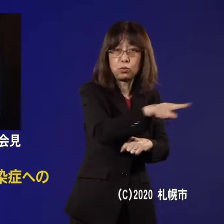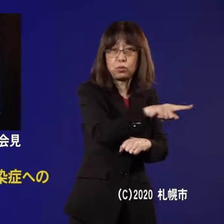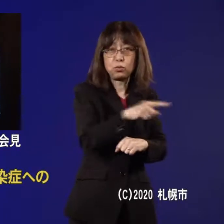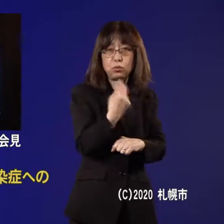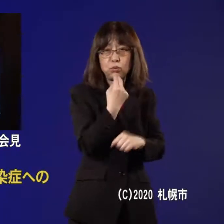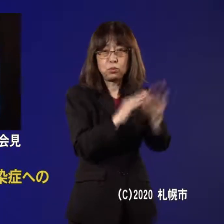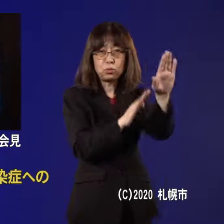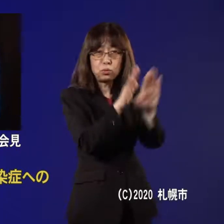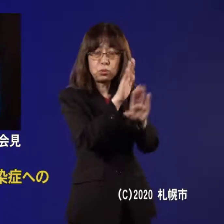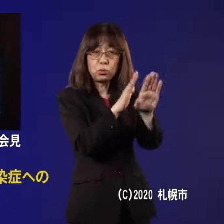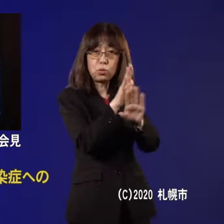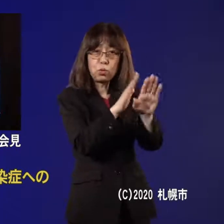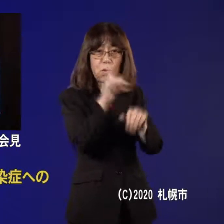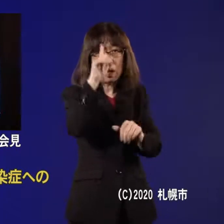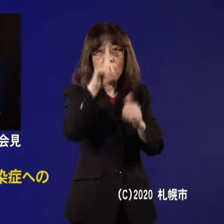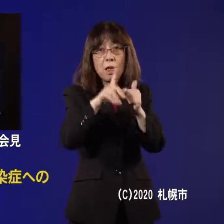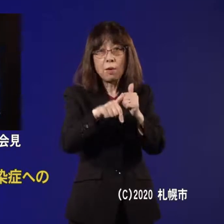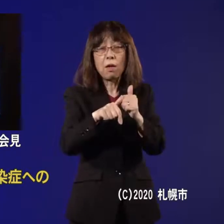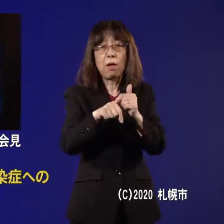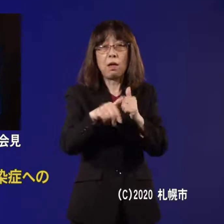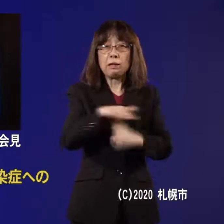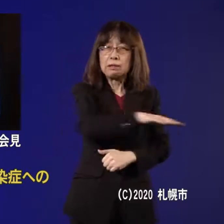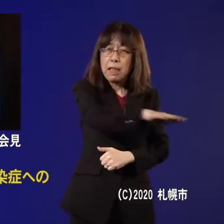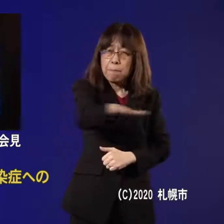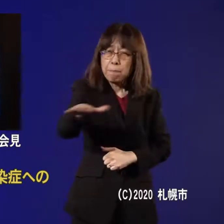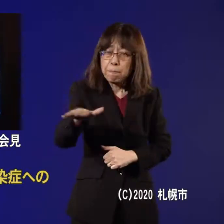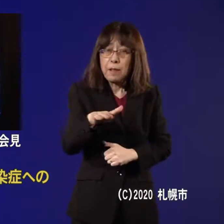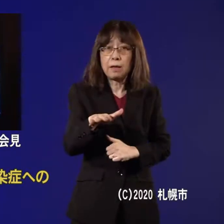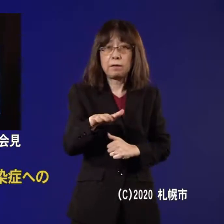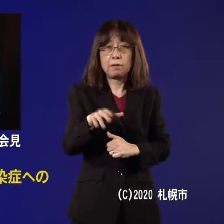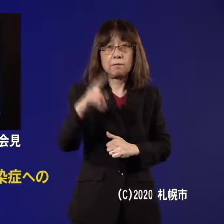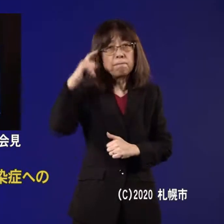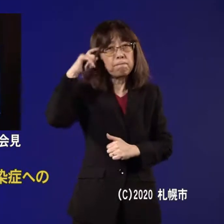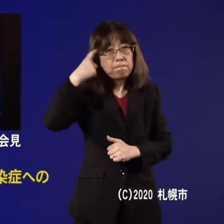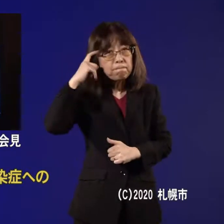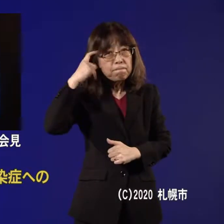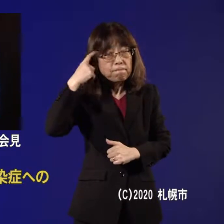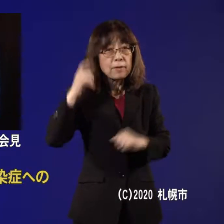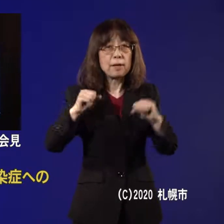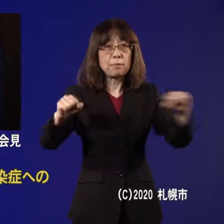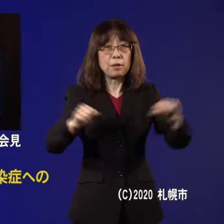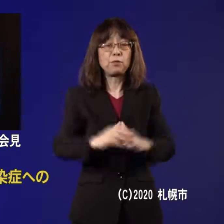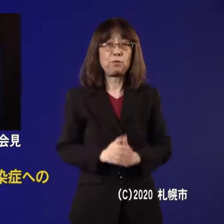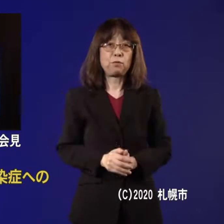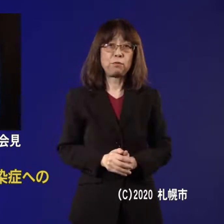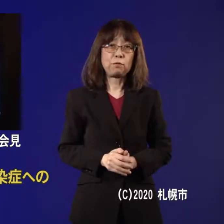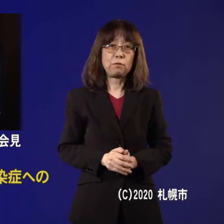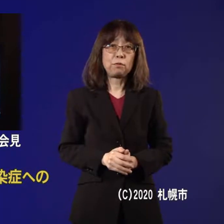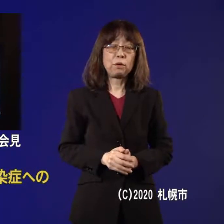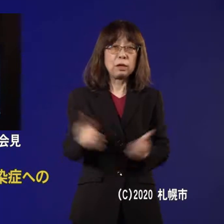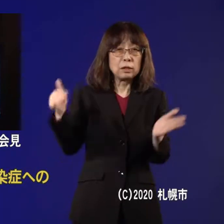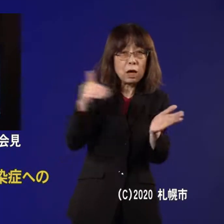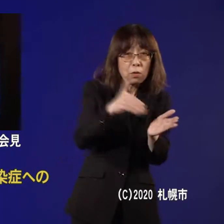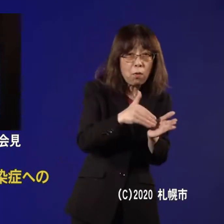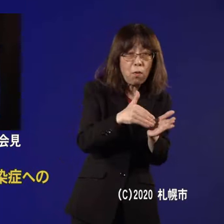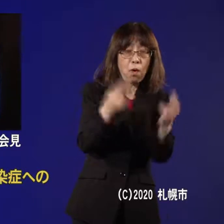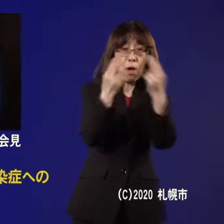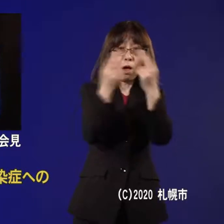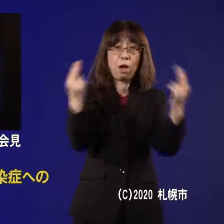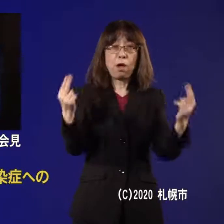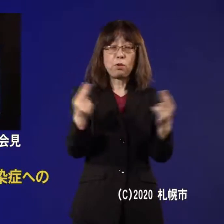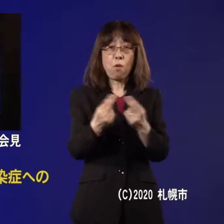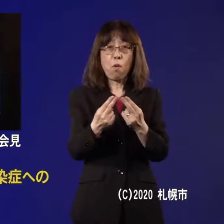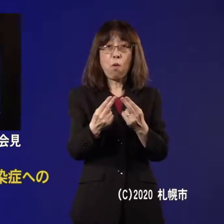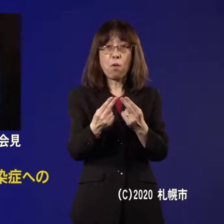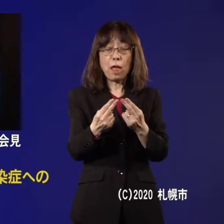ときに、全体をもって、やっていこうということであります。まあ、それから最後は道内経済への